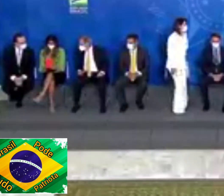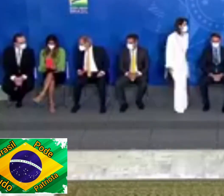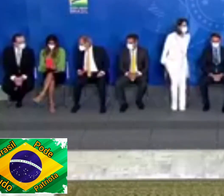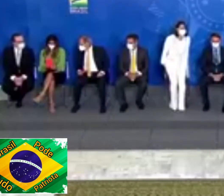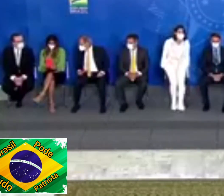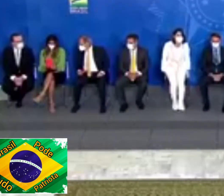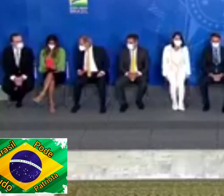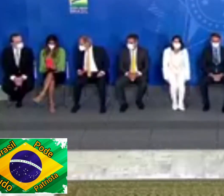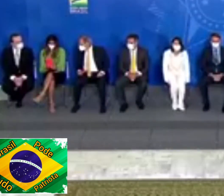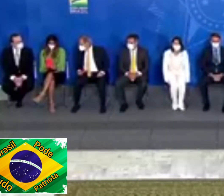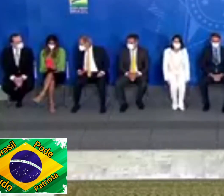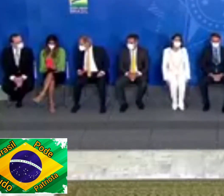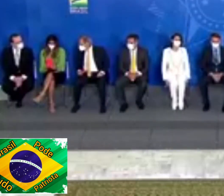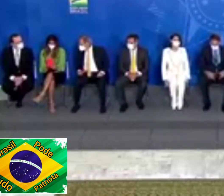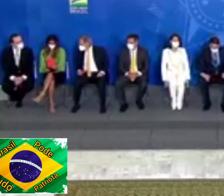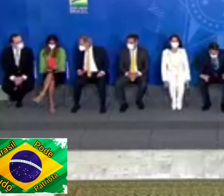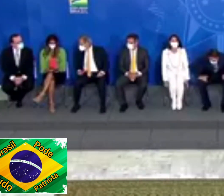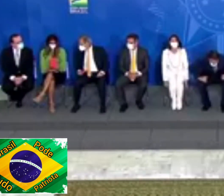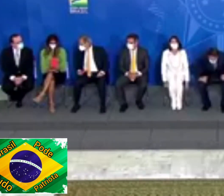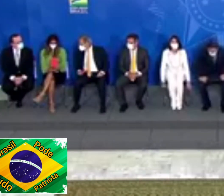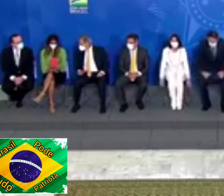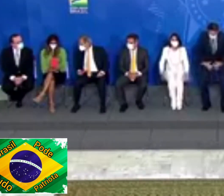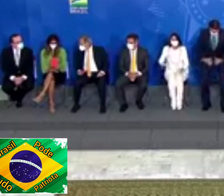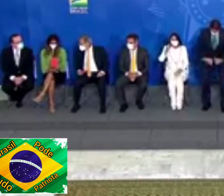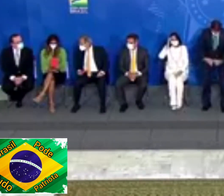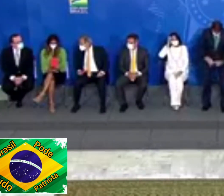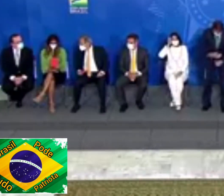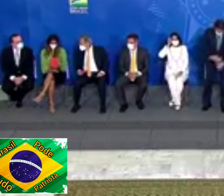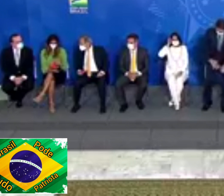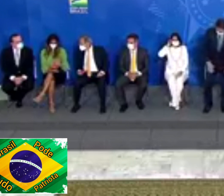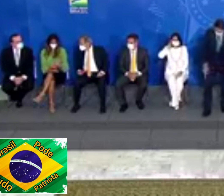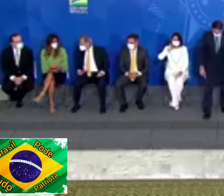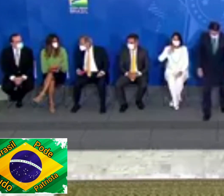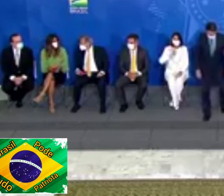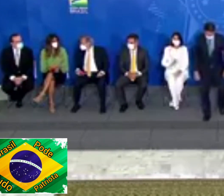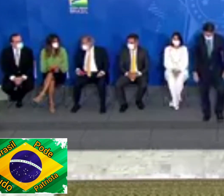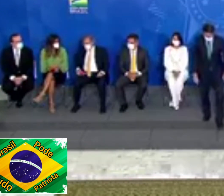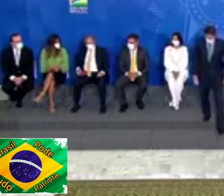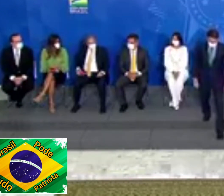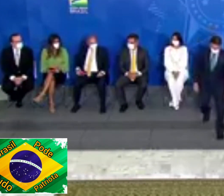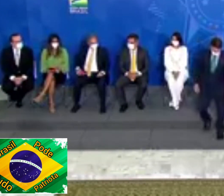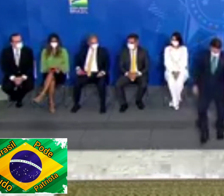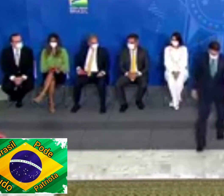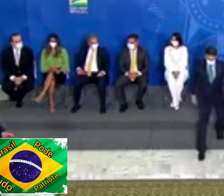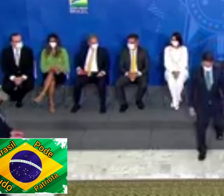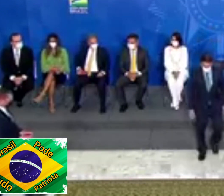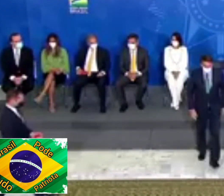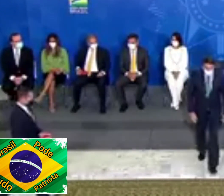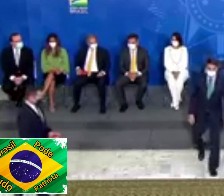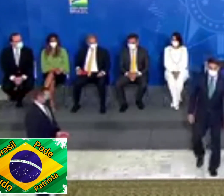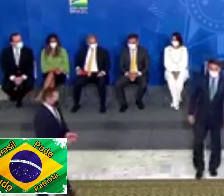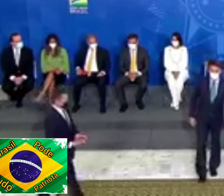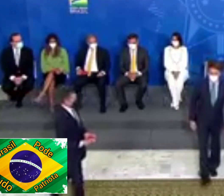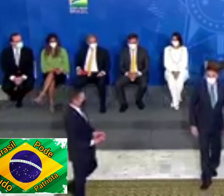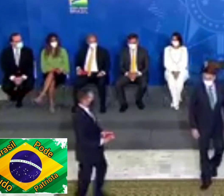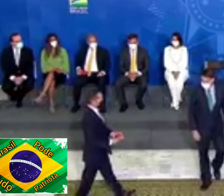Convidamos o presidente da República, Jair Bolsonaro, a agraciar as seguintes autoridades: